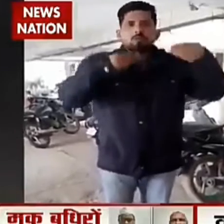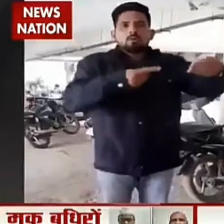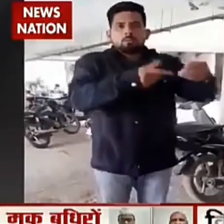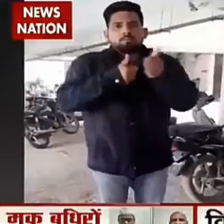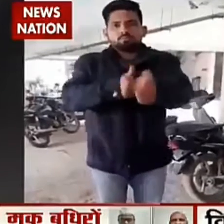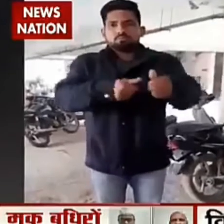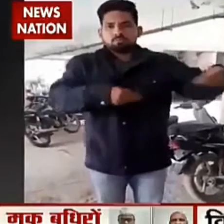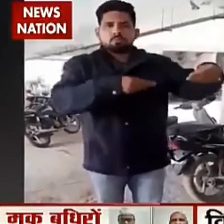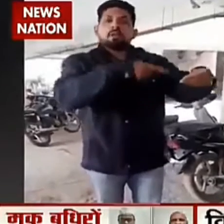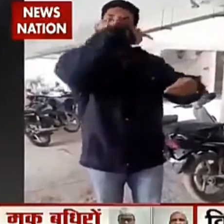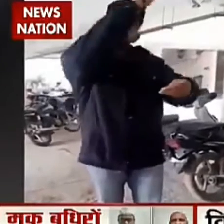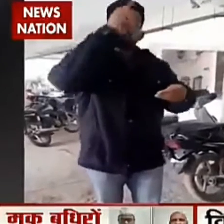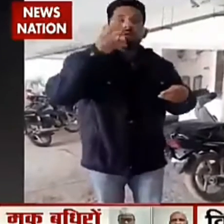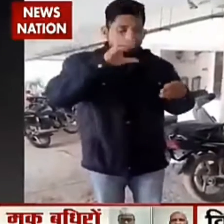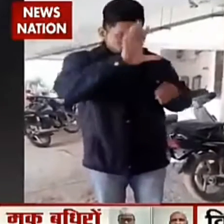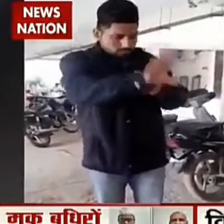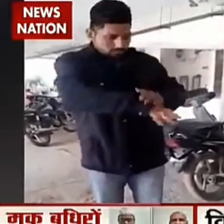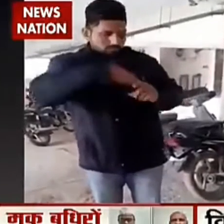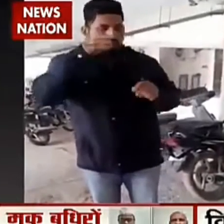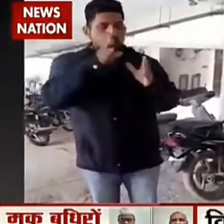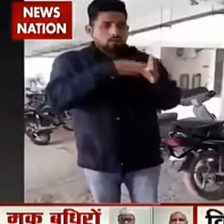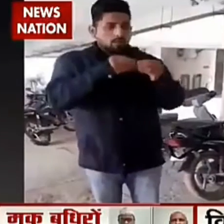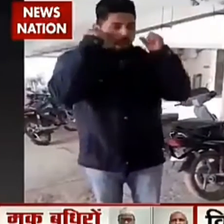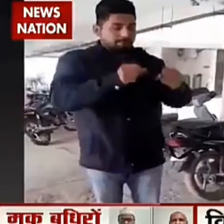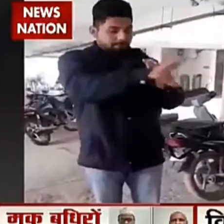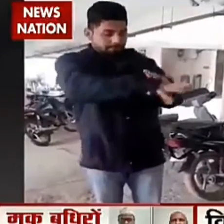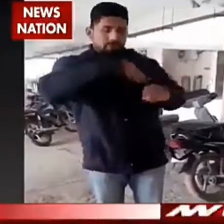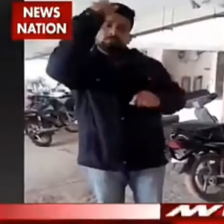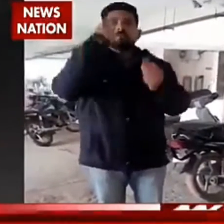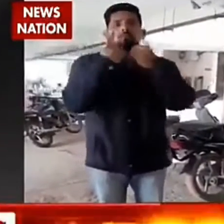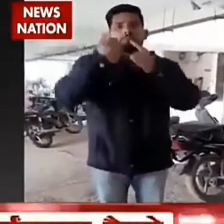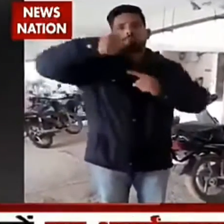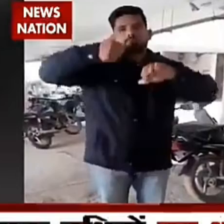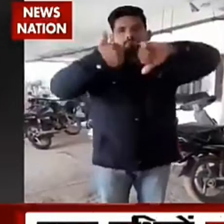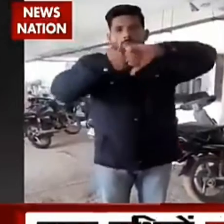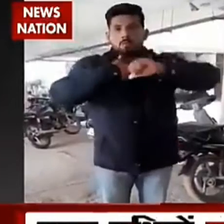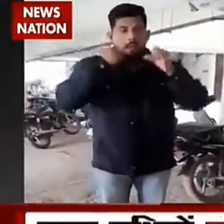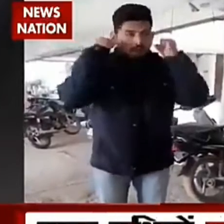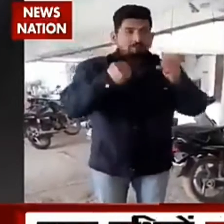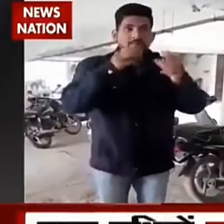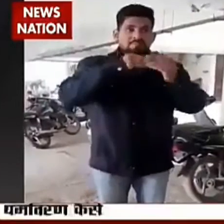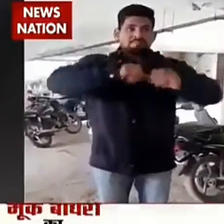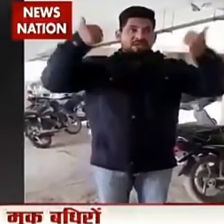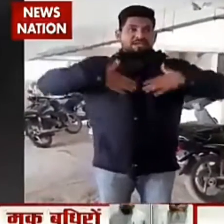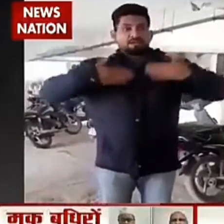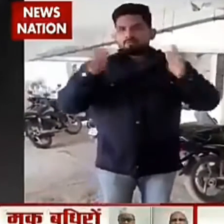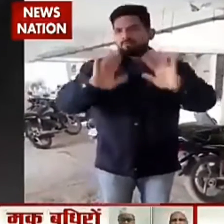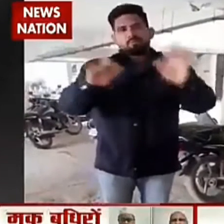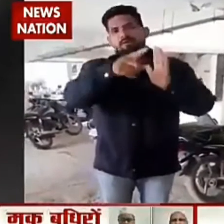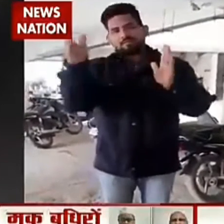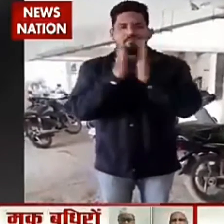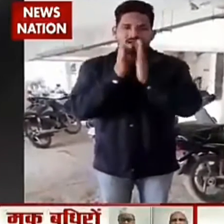अगर आप धर्मांतरण करेंगे तो आपकी जिंदगी बदल जाएगी, सुधर जाएगी। अगर इकट्ठा करने के लिए कहेंगे तो 4 से 5 लाख का खर्चा है, वो